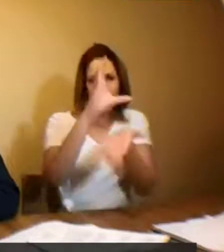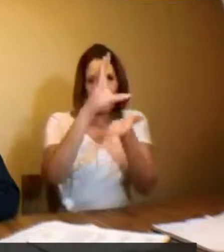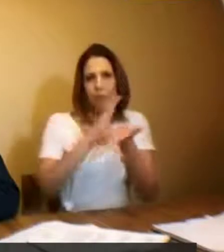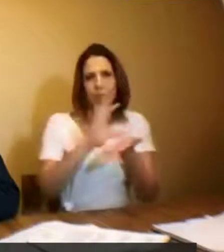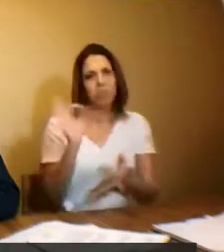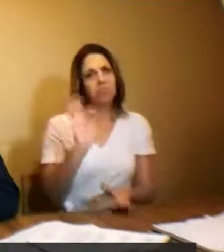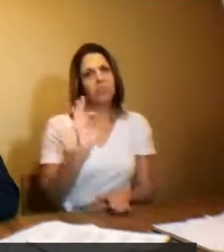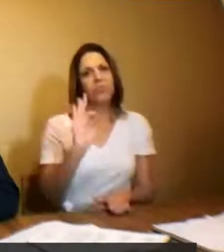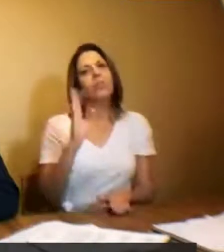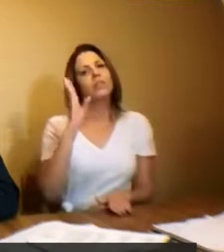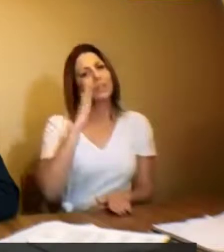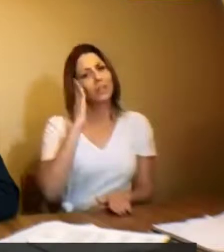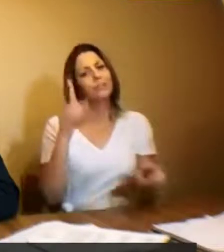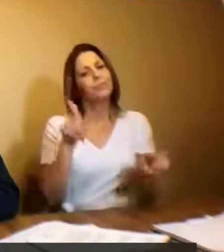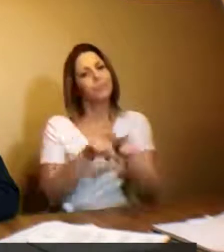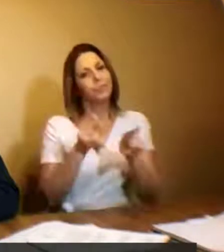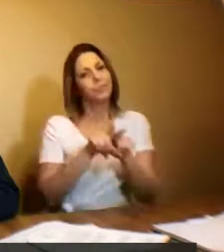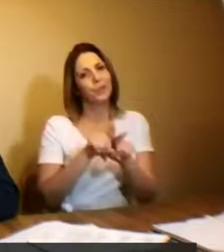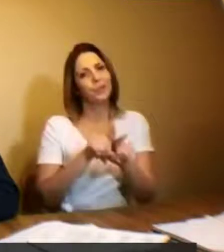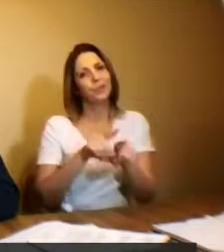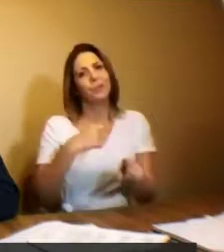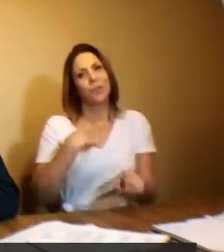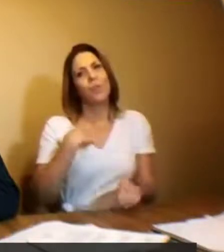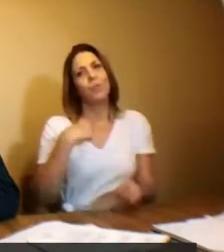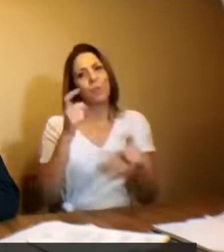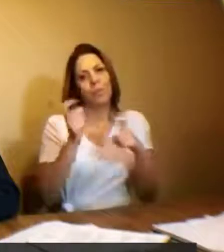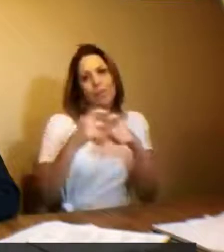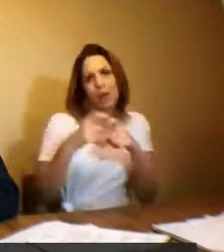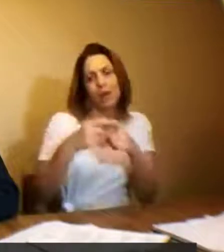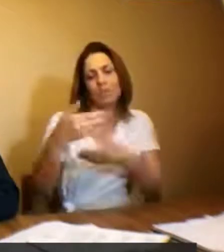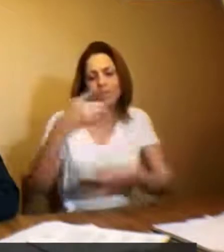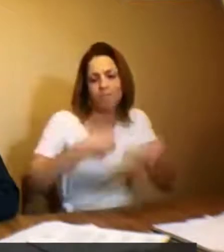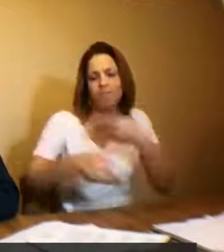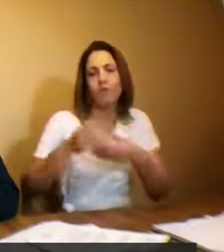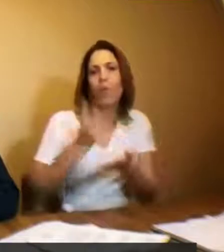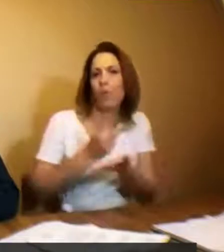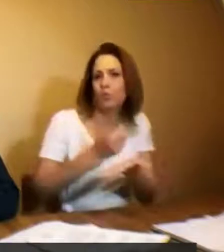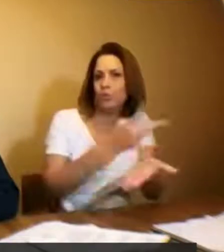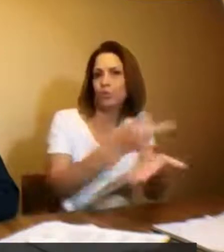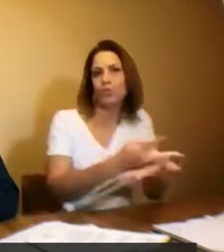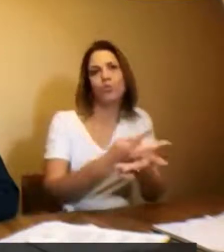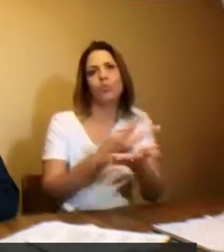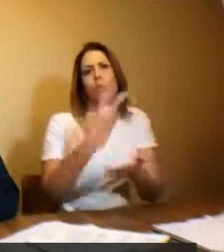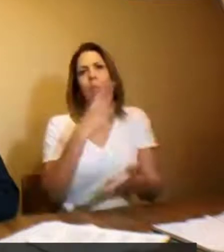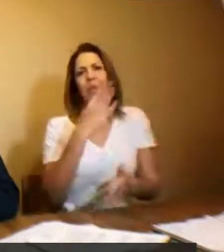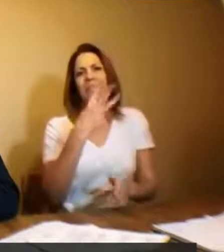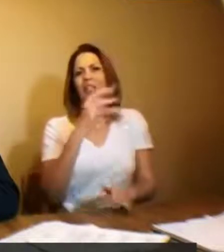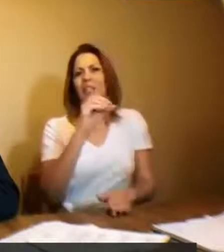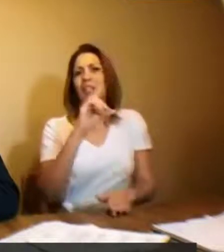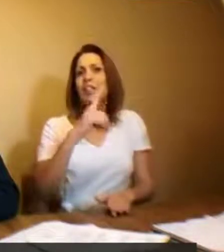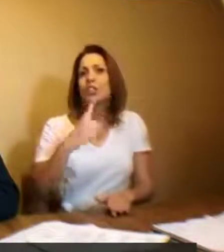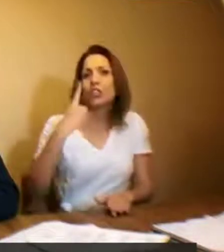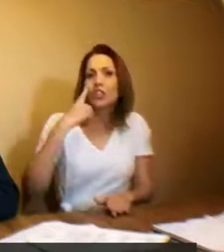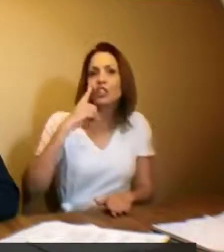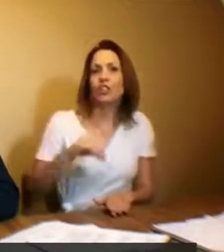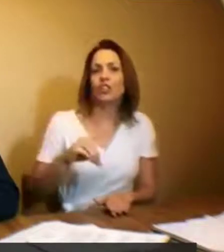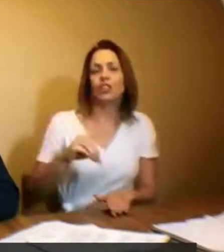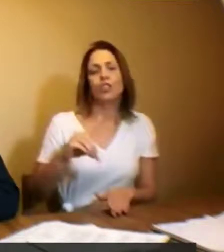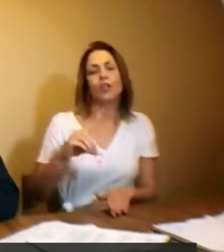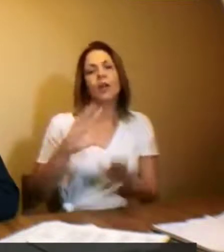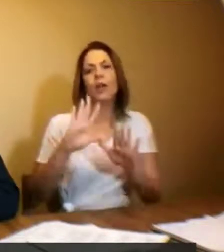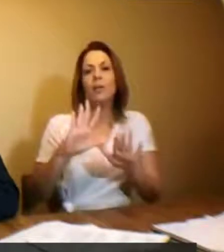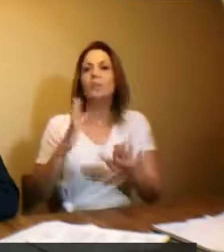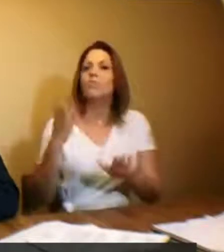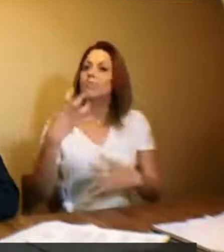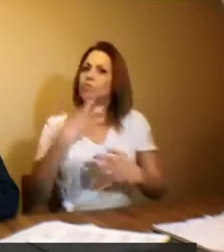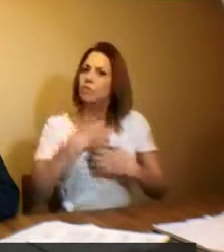ainda continua hospitalizado por aproximadamente 30 dias, não deixou de ser uma grande vitória. Então o agradecimento que eu faço é para